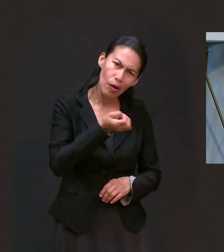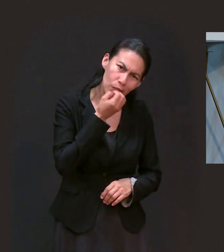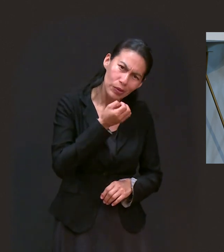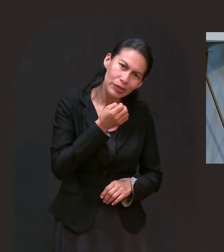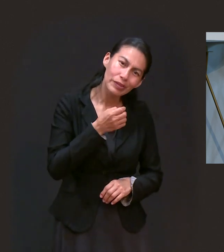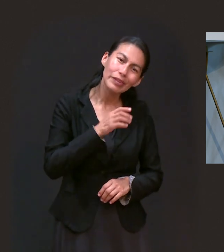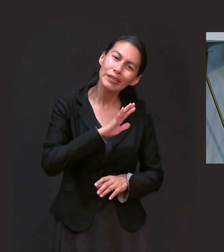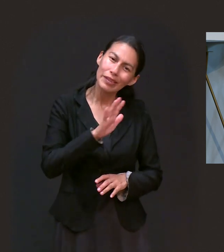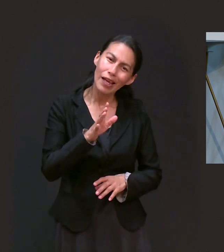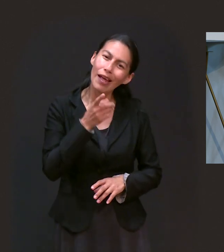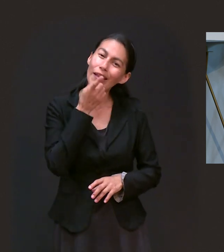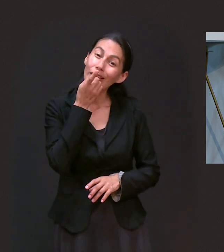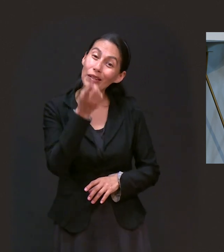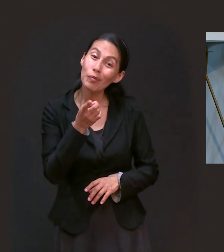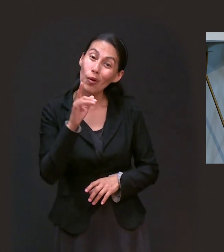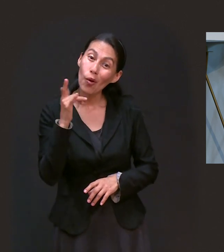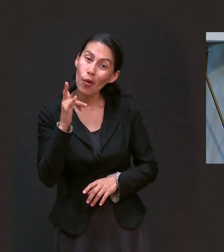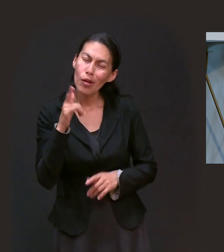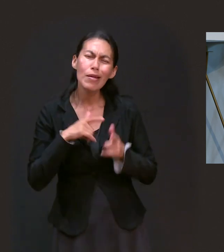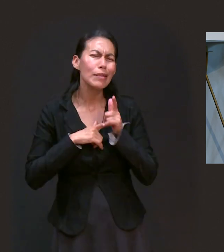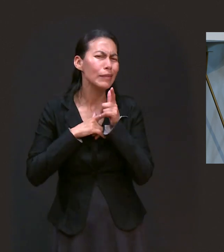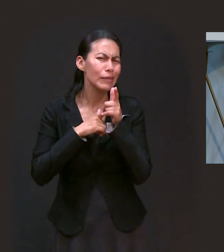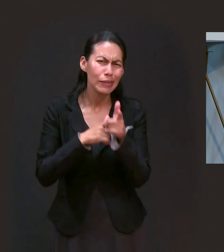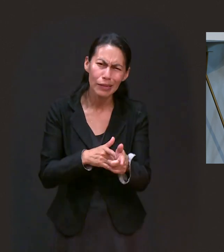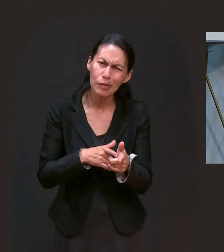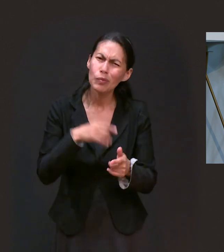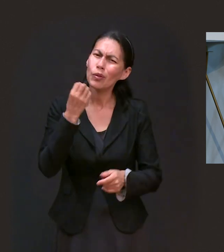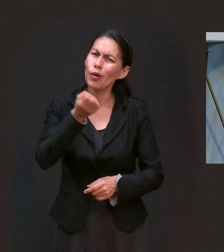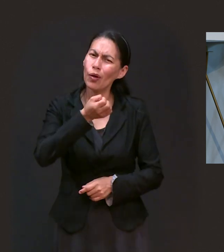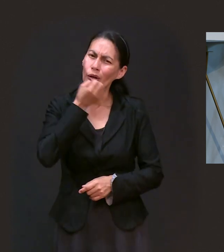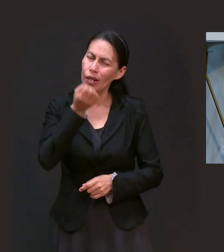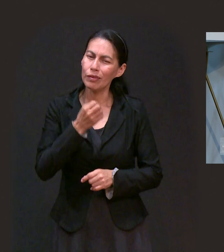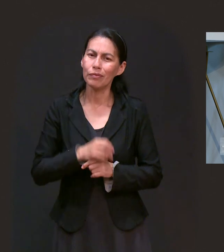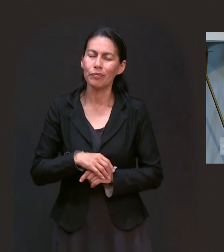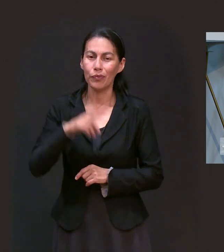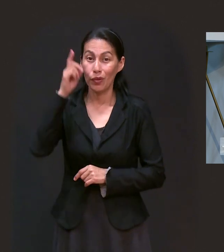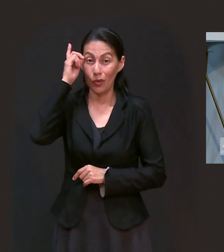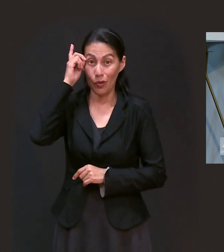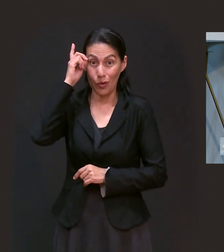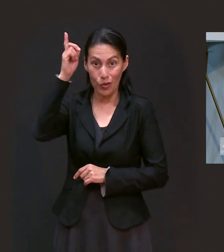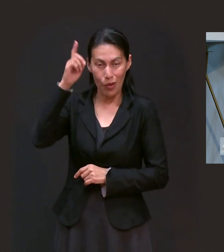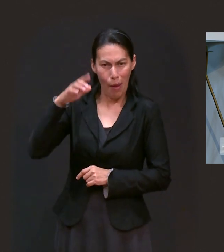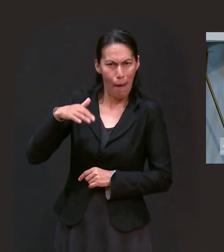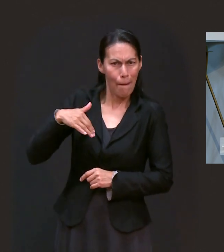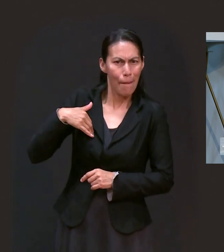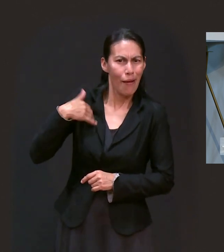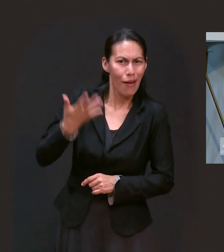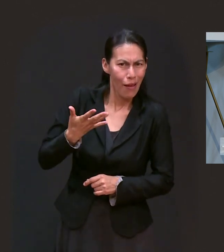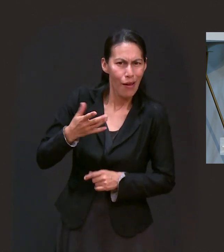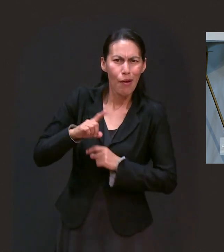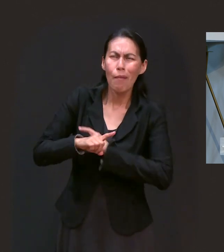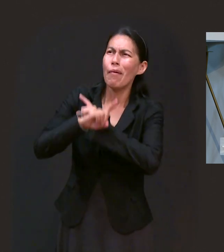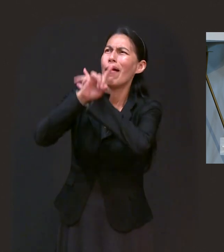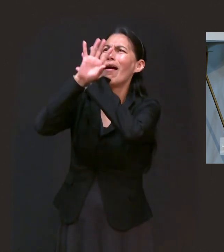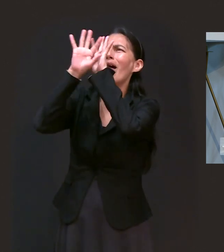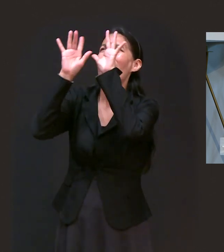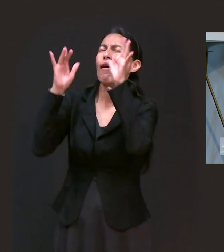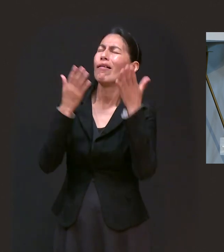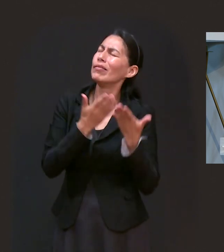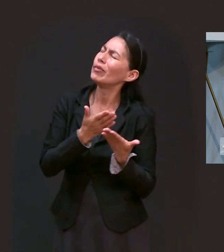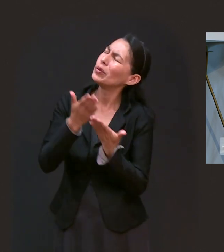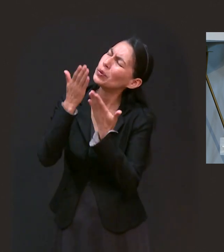hemos mencionado a julio y seguiremos orando por él esperemos un milagro